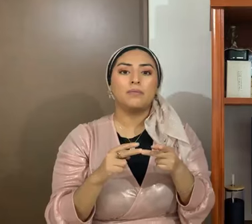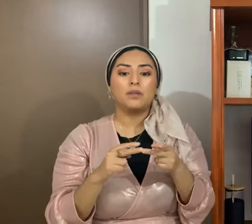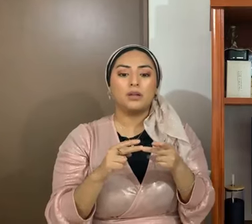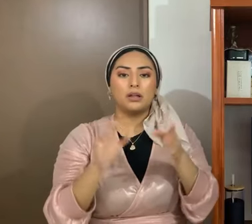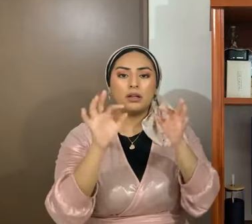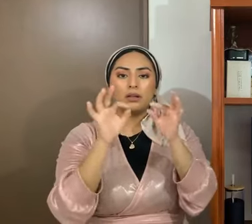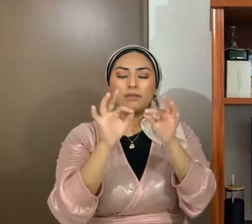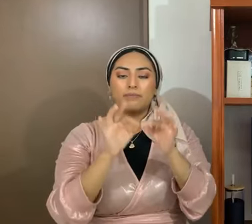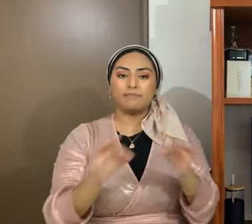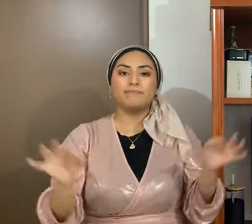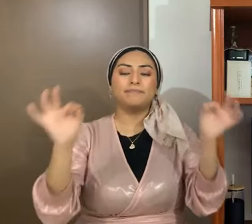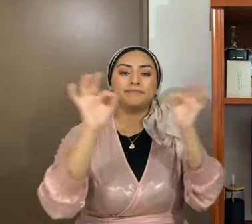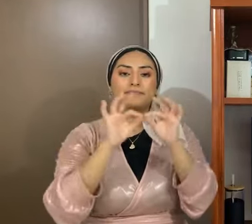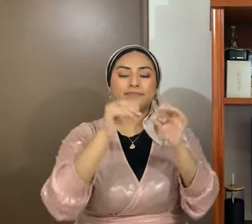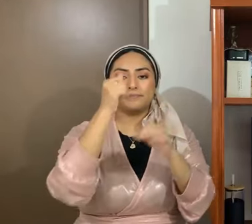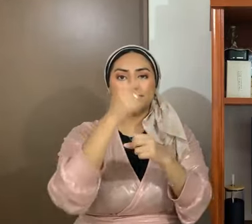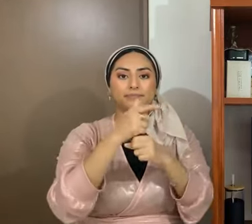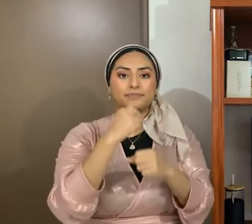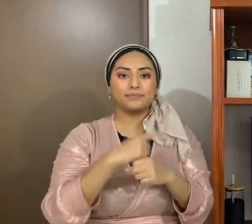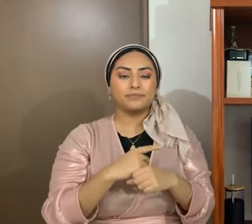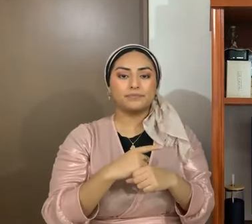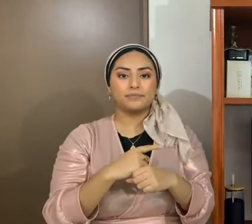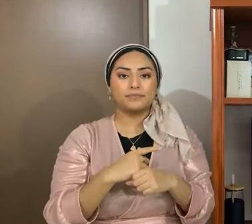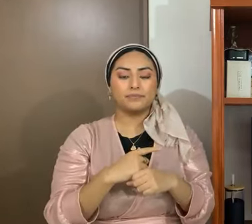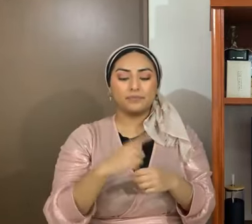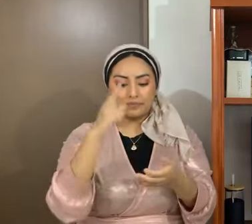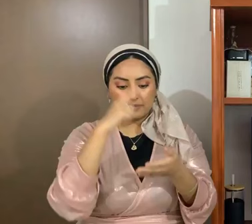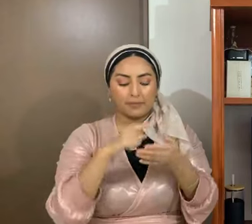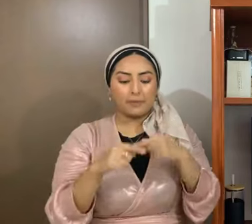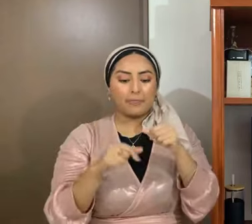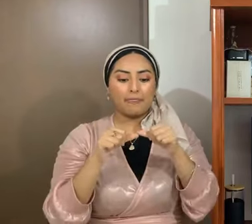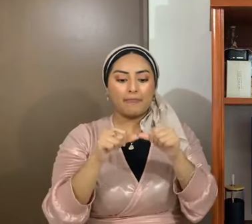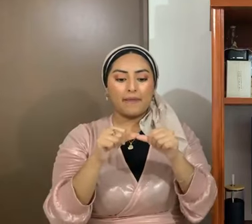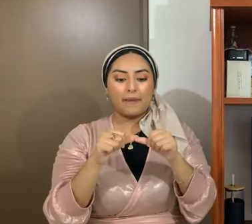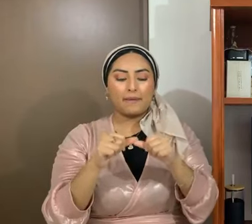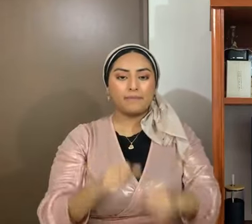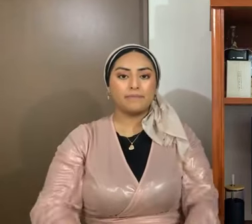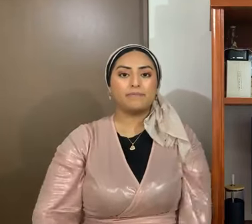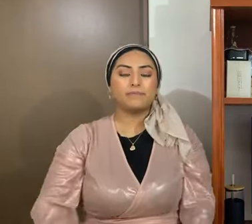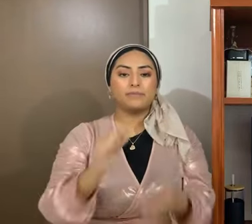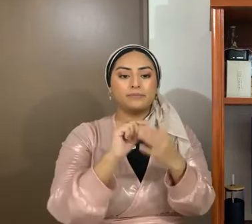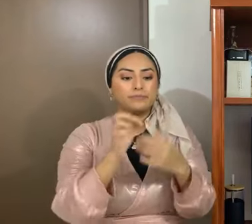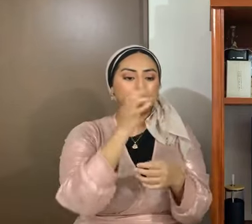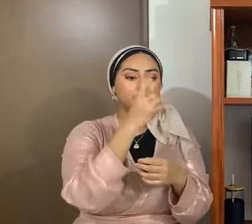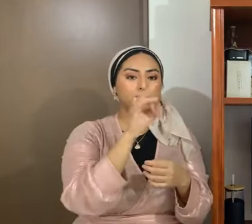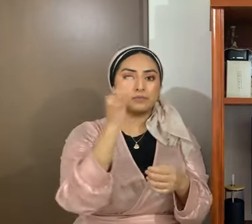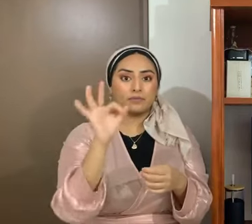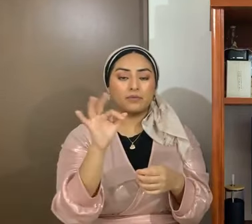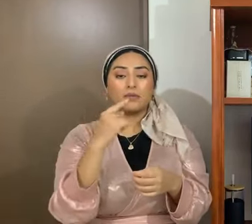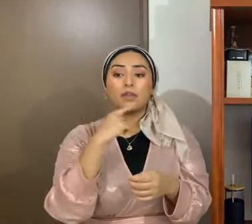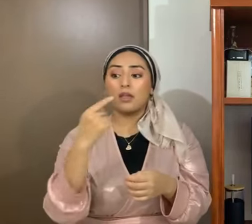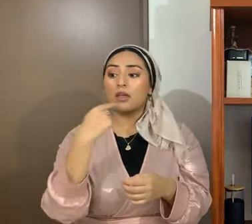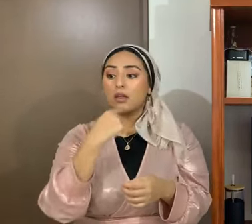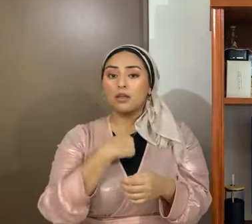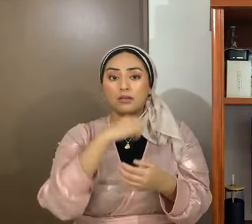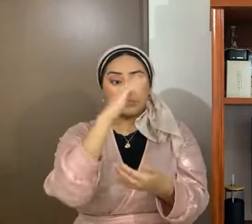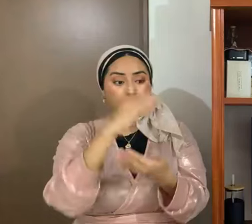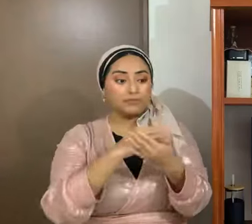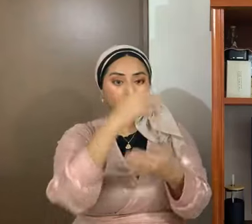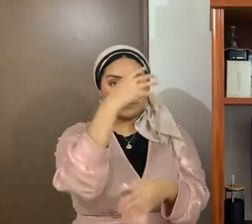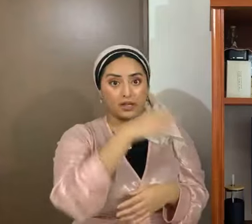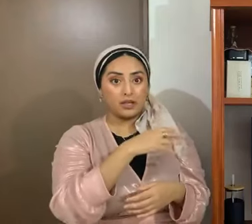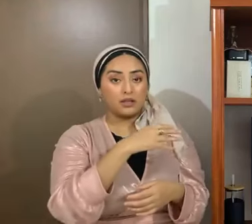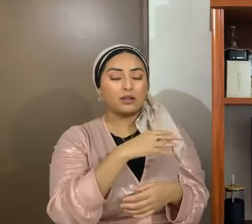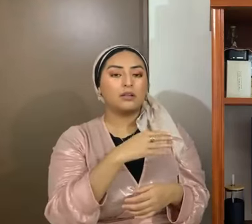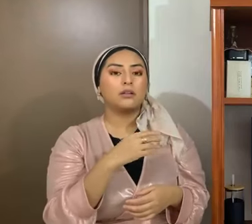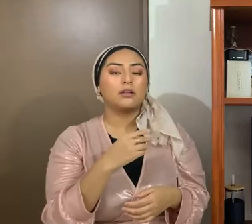Esto es muy importante, amados Sahim. Vamos a avanzar aquí en el verso 18 y 19. Y me dijo, hijo de hombre, así ha dicho Yahweh, el